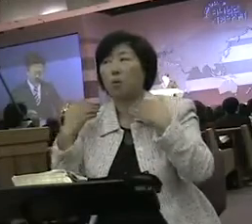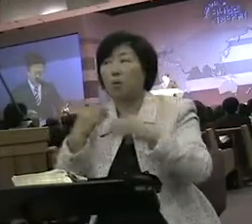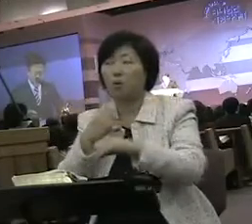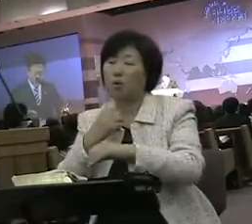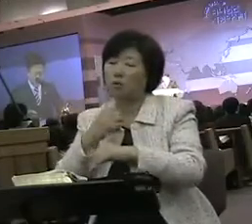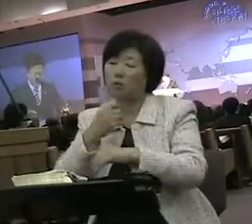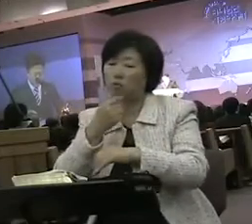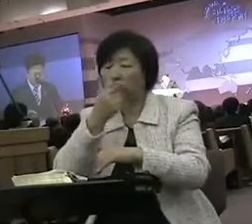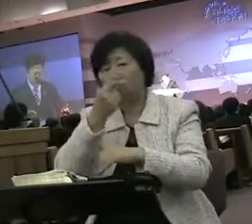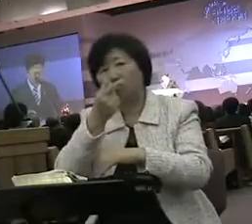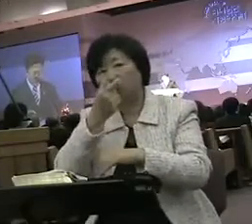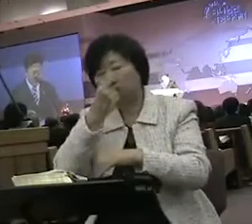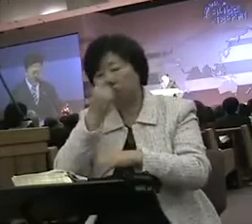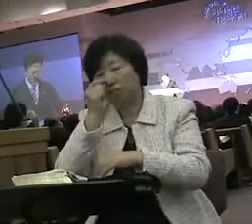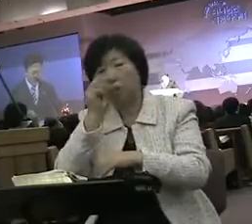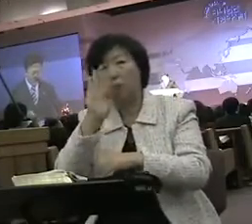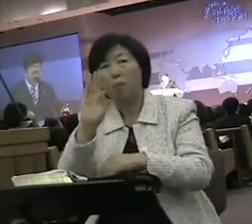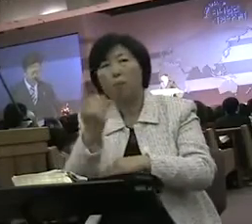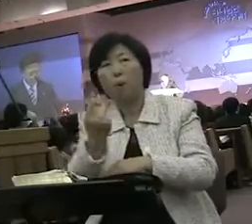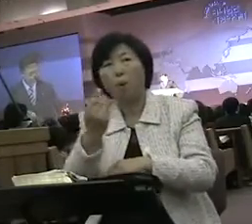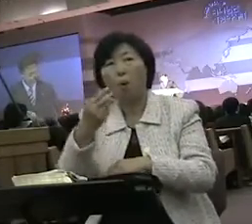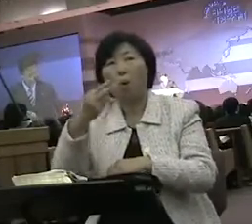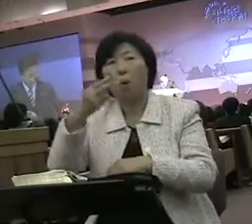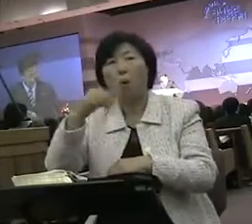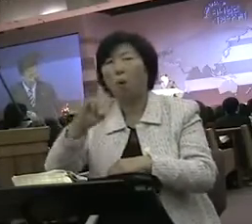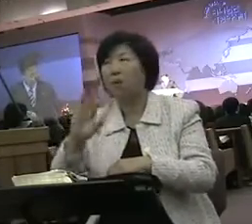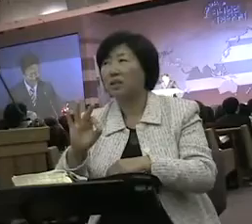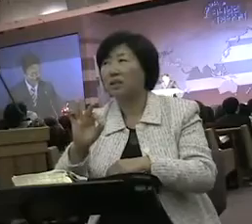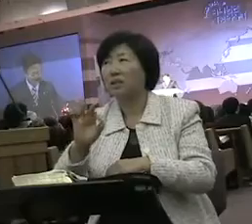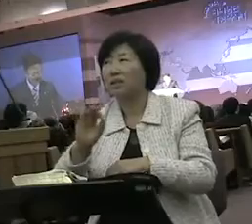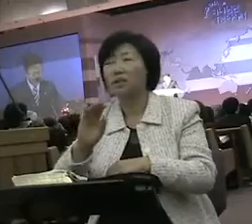저는 아무리 봐도 보딩스쿨을 해야 될 것 같아요.